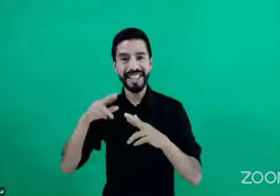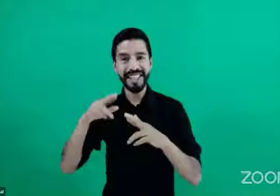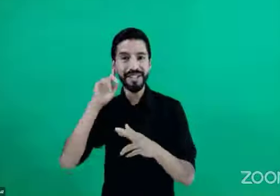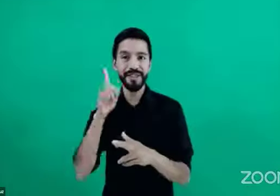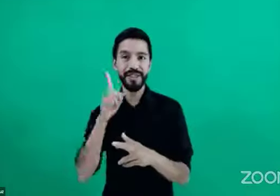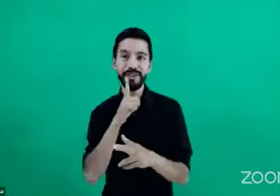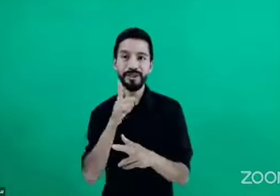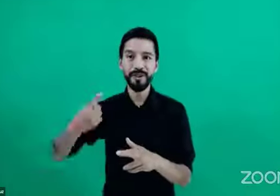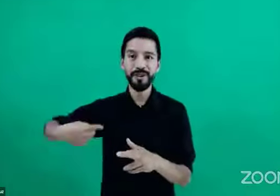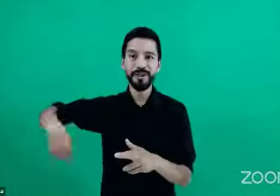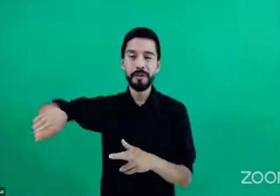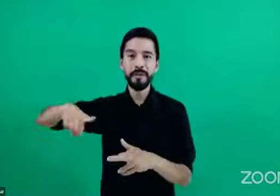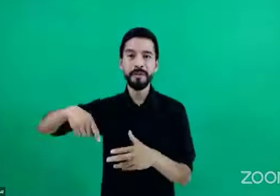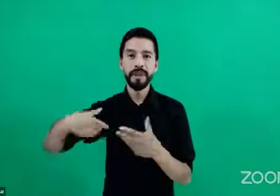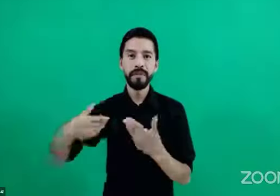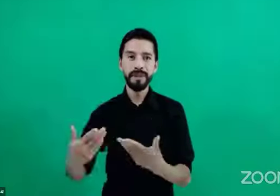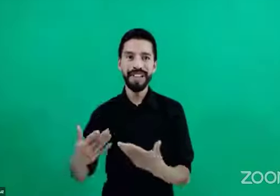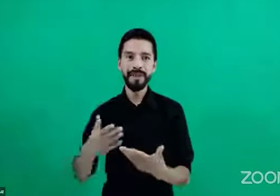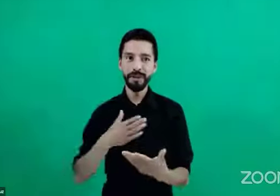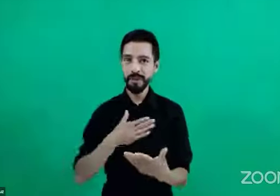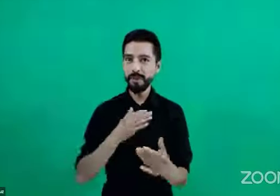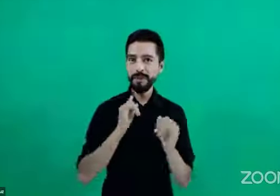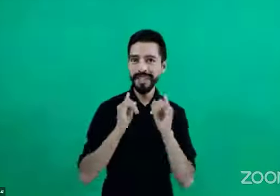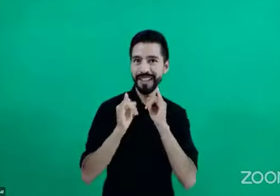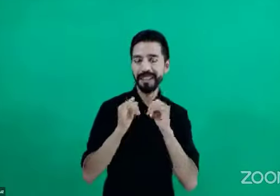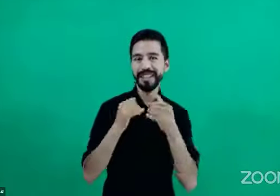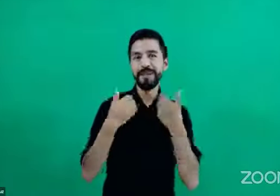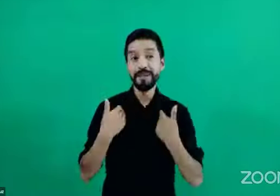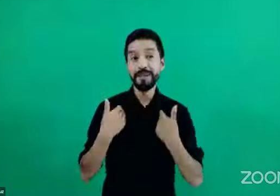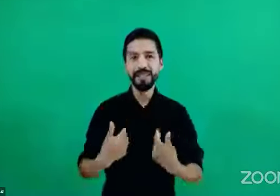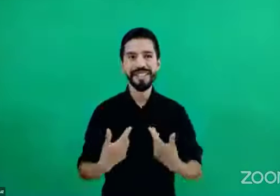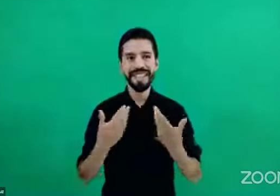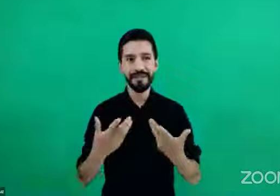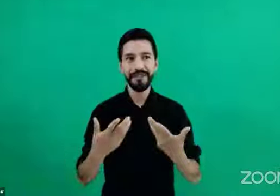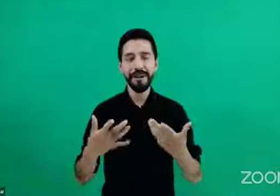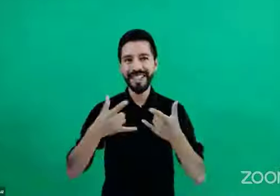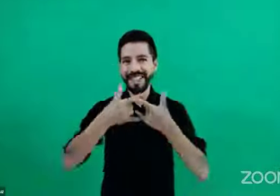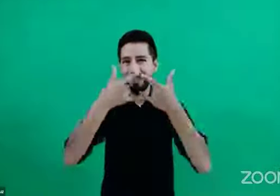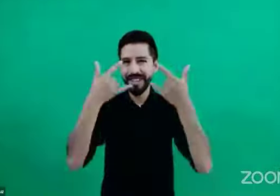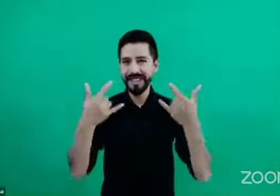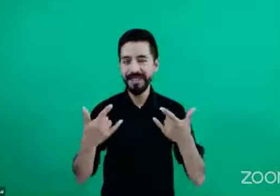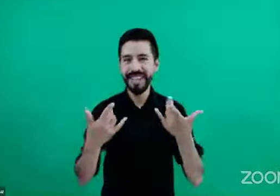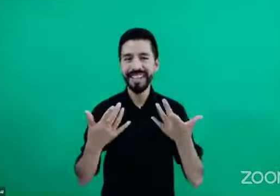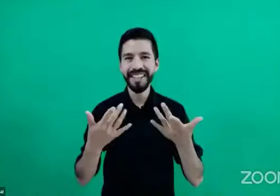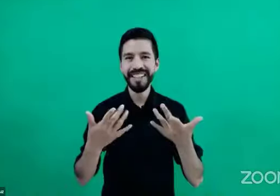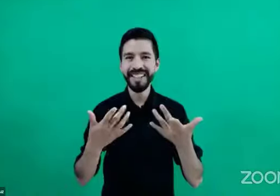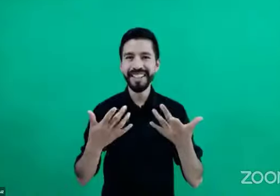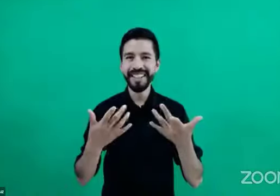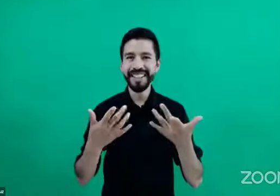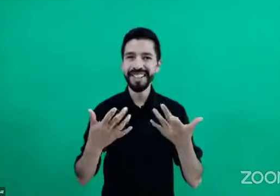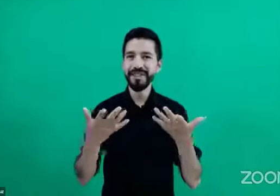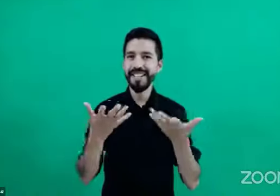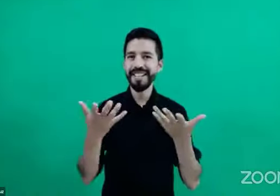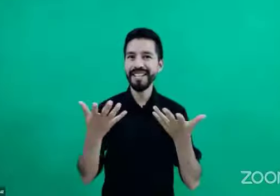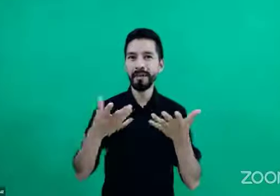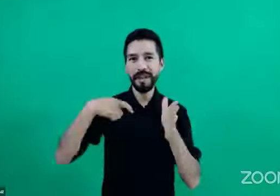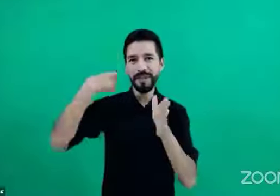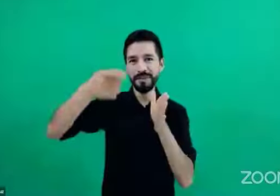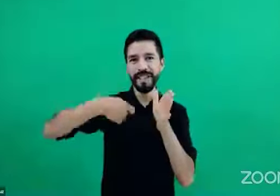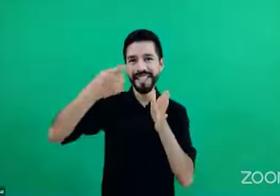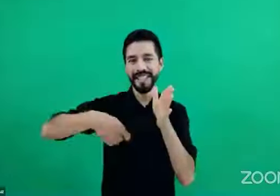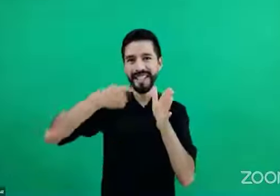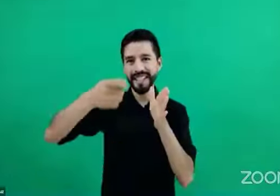en representación de los sordos, porque uno como intérprete, o al menos te voy a platicar una historia, yo